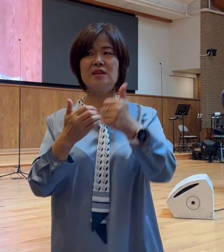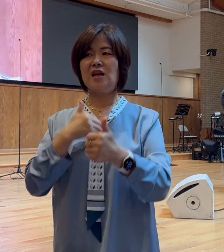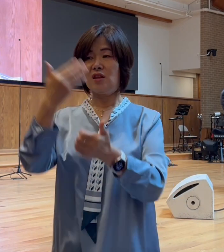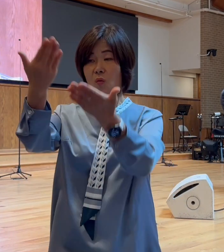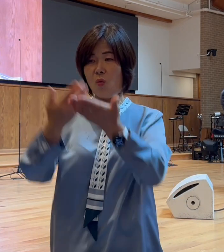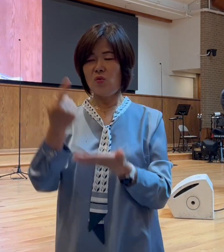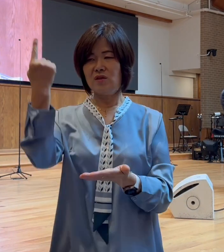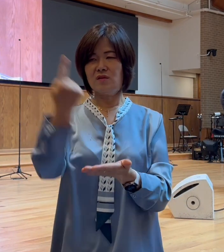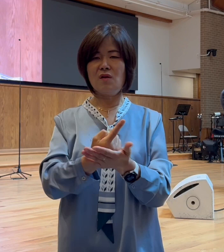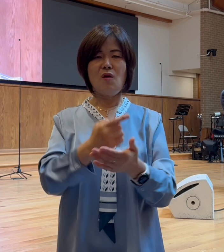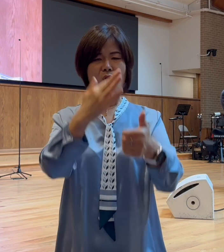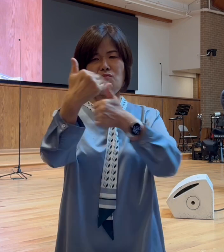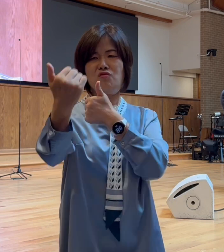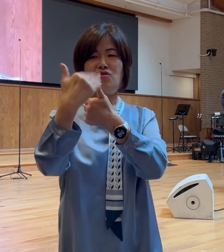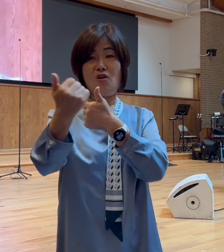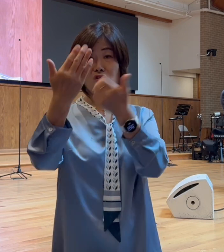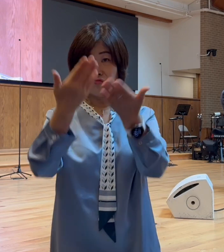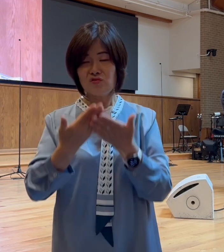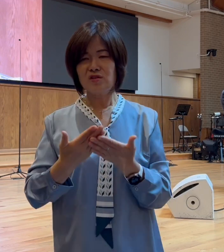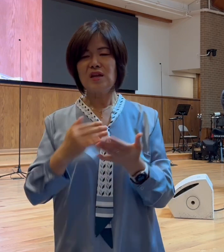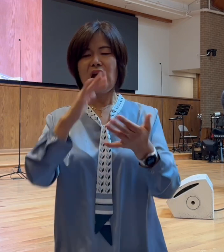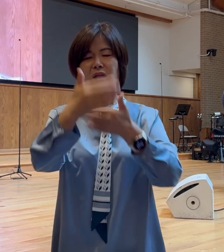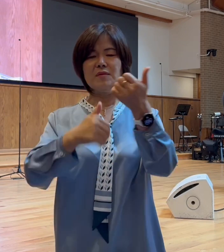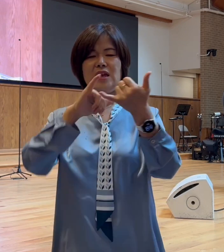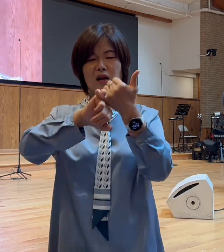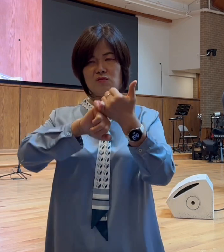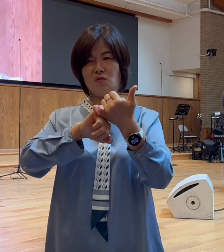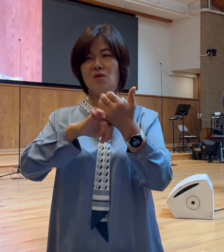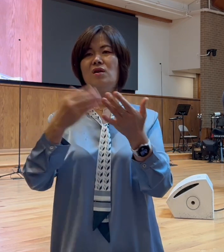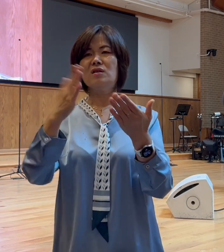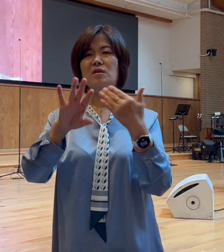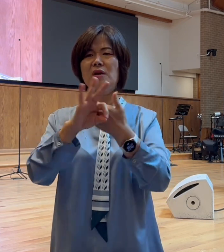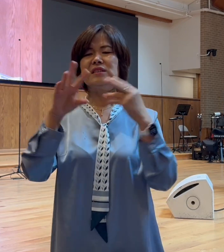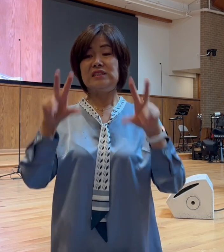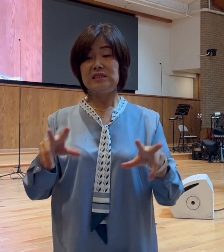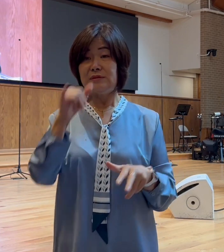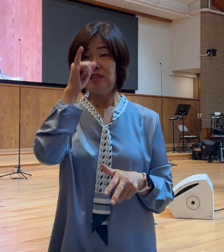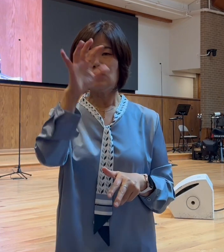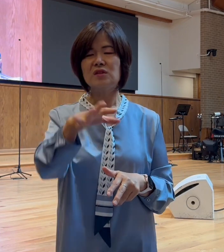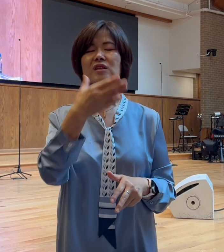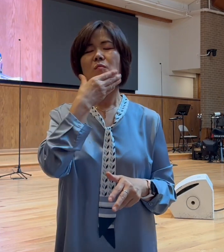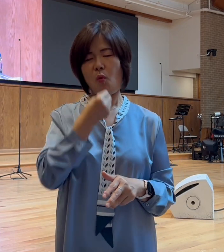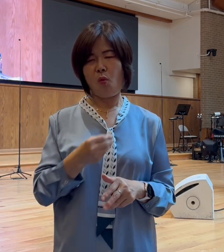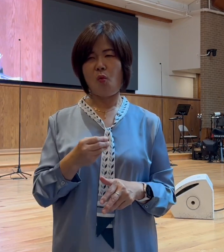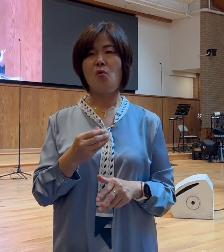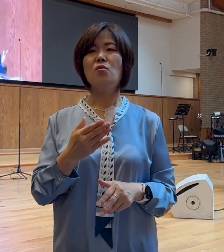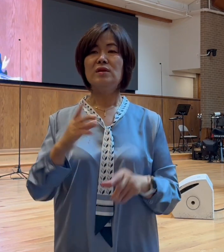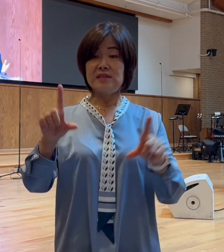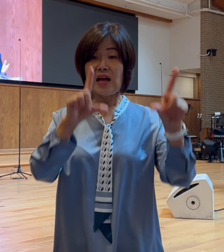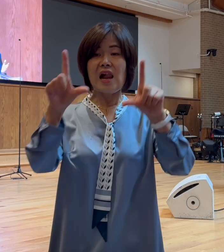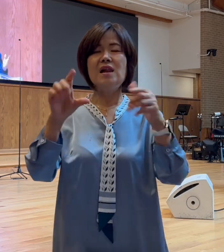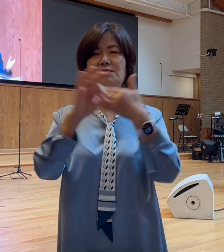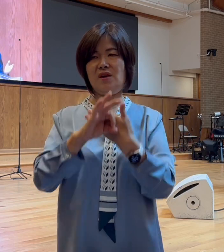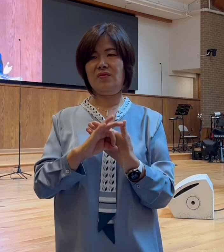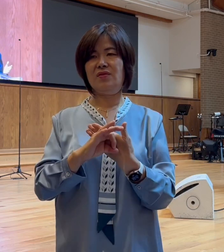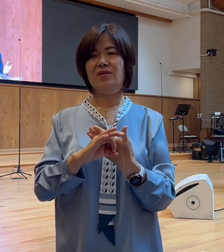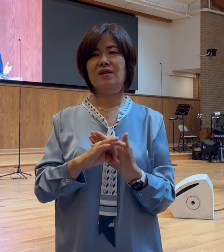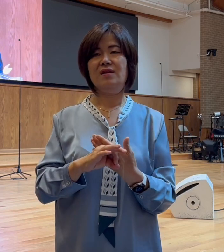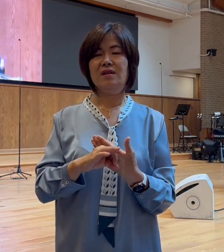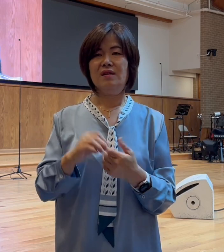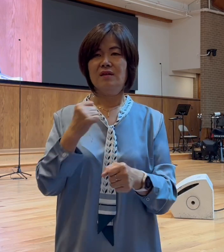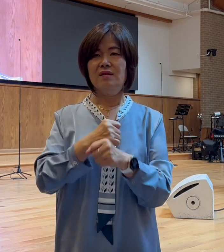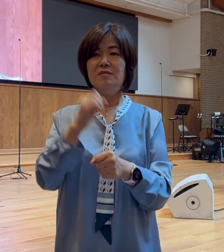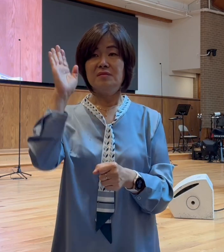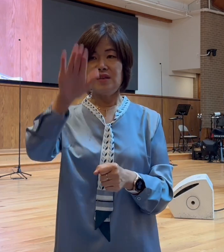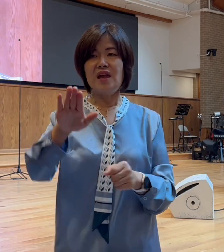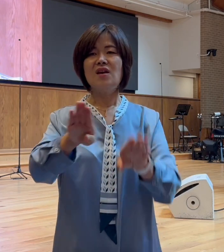오셔서 우리를 부르신 것이고 하나님의 약속으로 그러면은 지금 현재 있는 곳에서 복이 되면 그 다음에 미래가 열리는 거죠. 그렇기